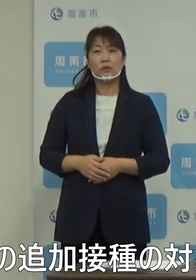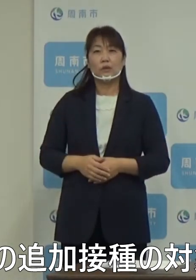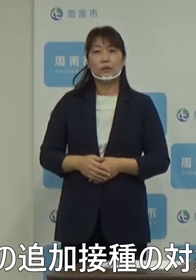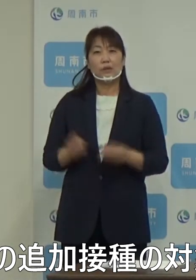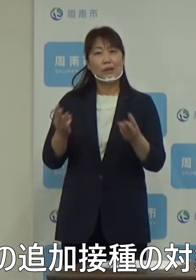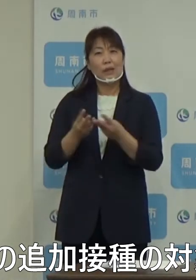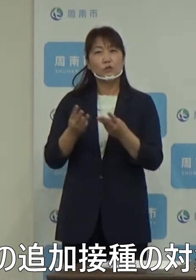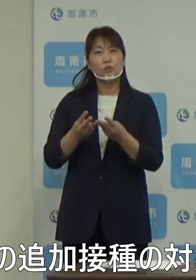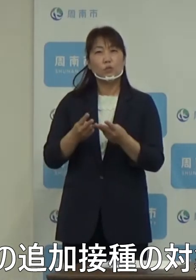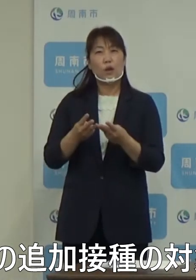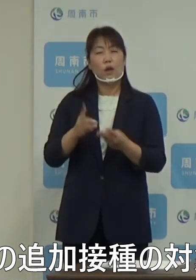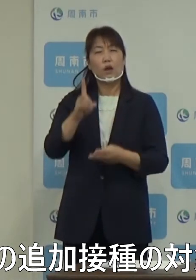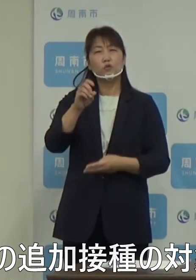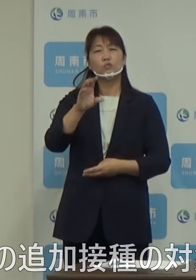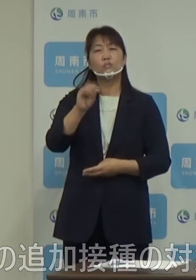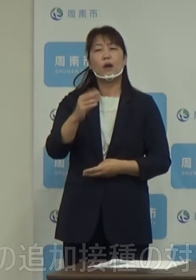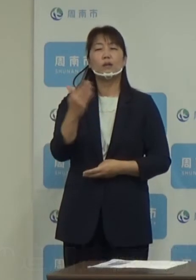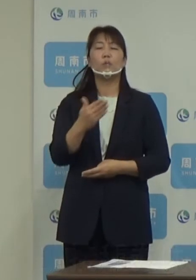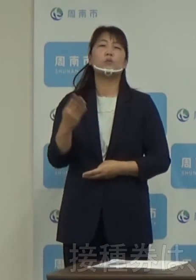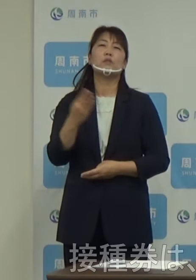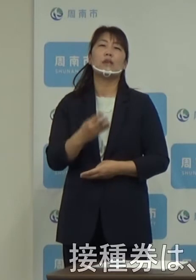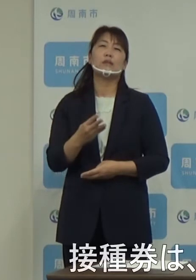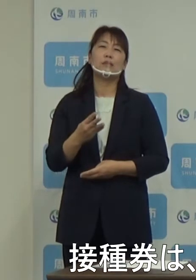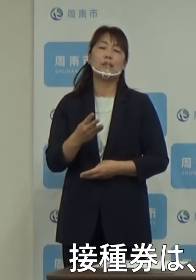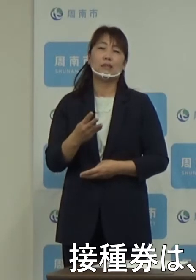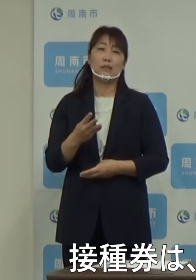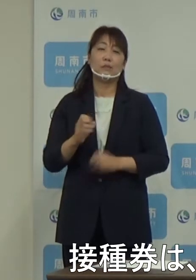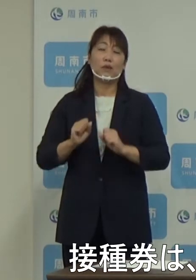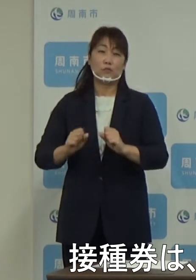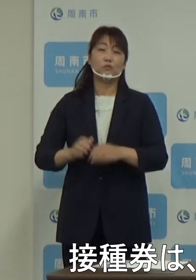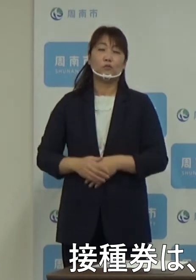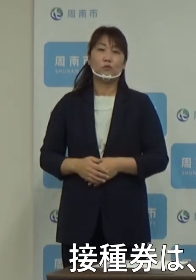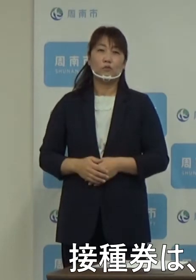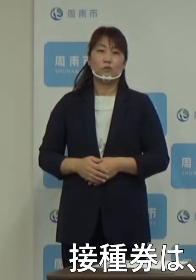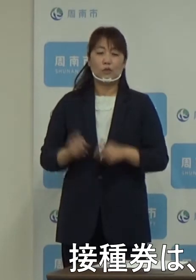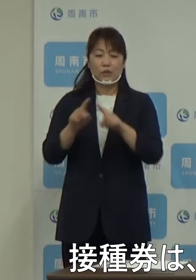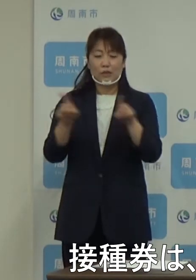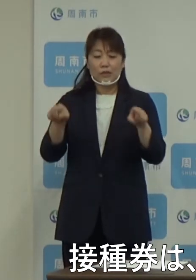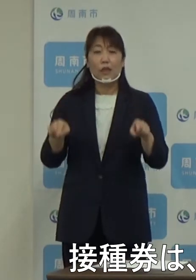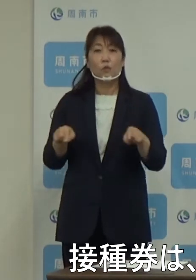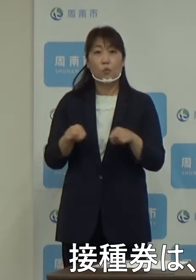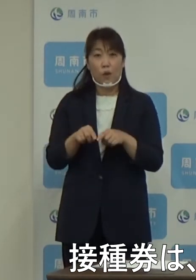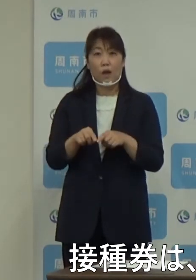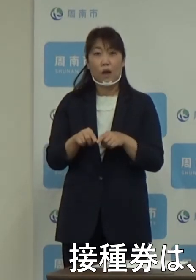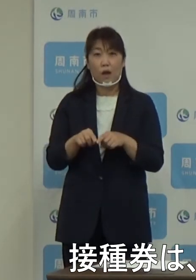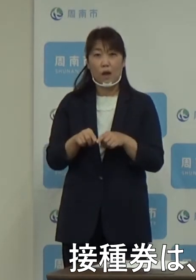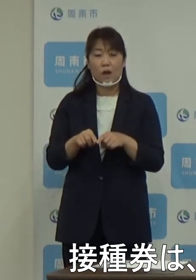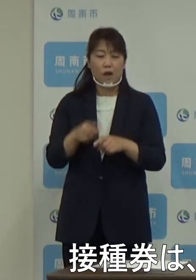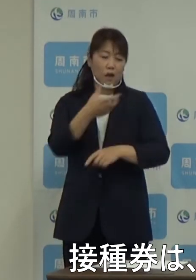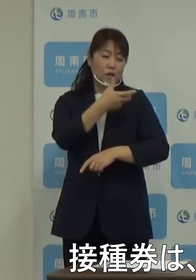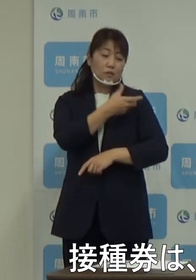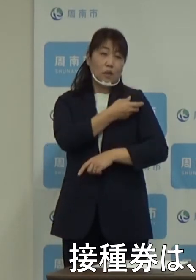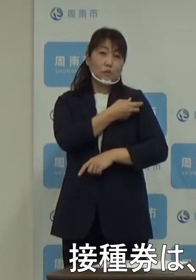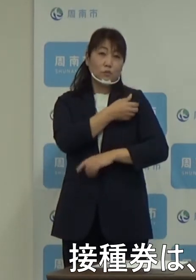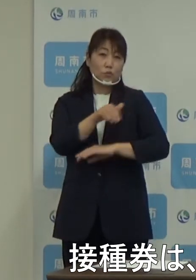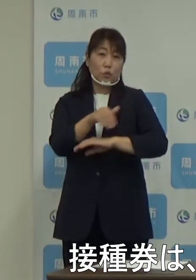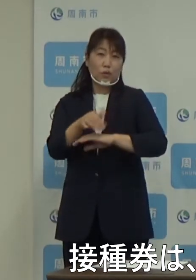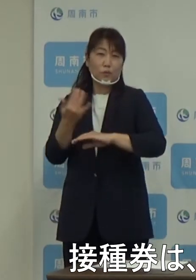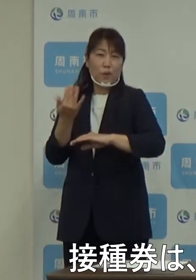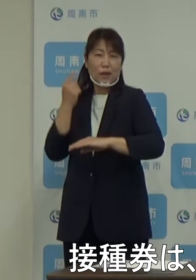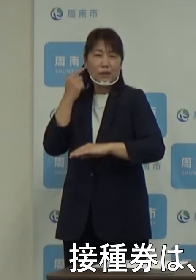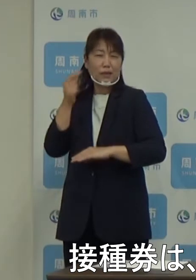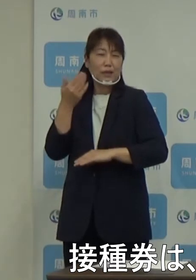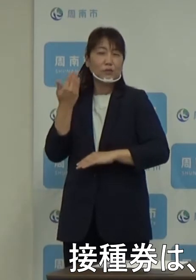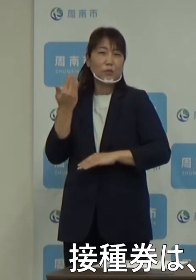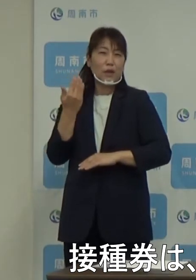約10万4000人です。接種券は接種予定月のおおむね1ヶ月前